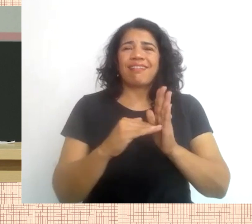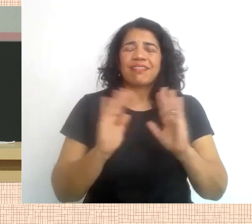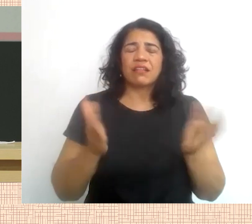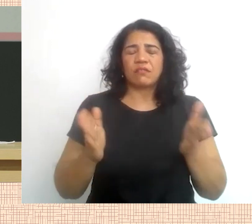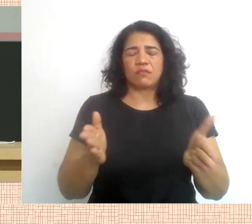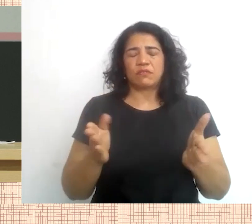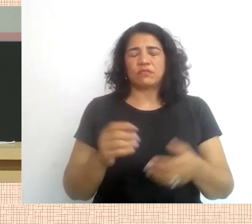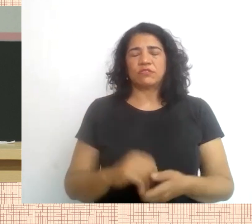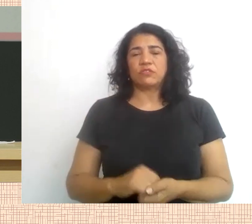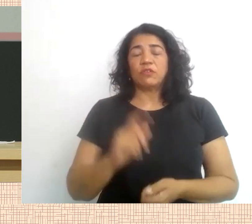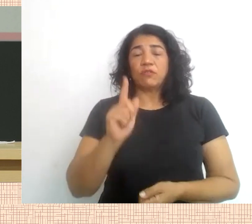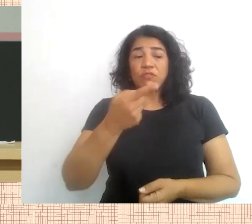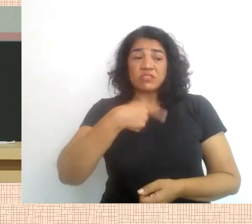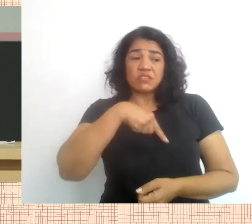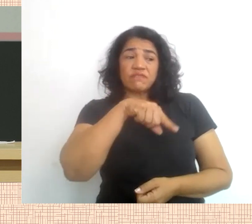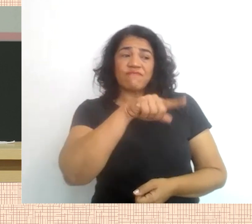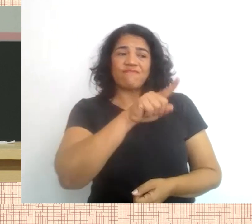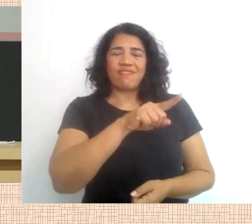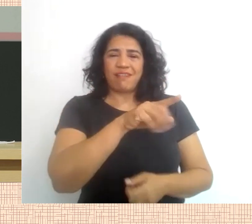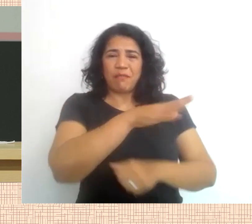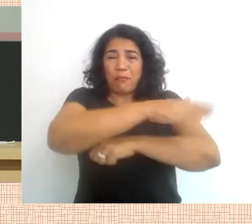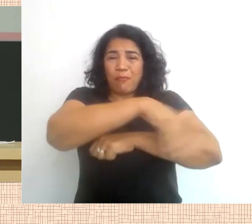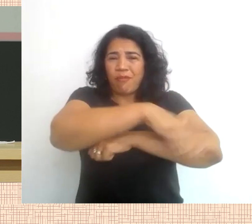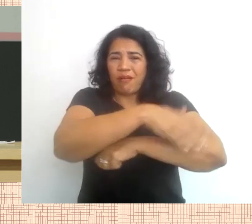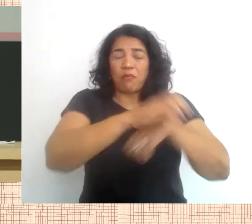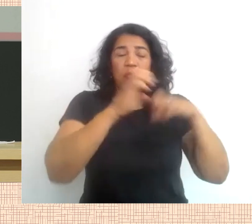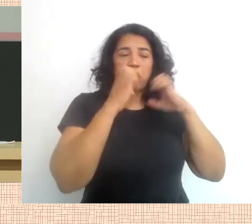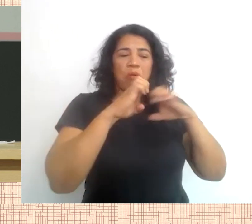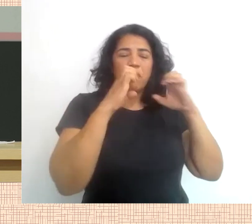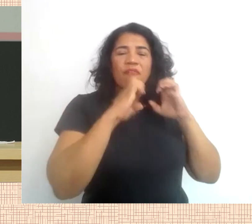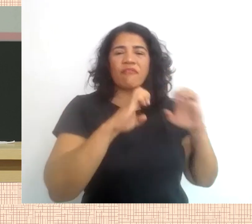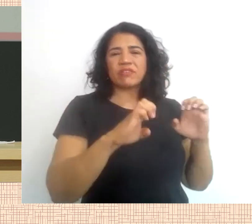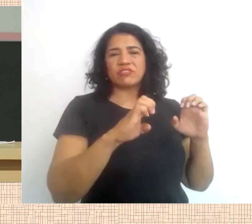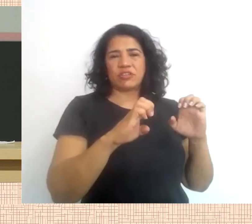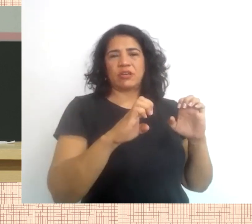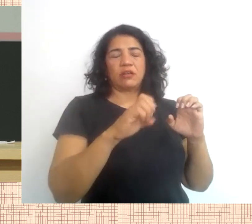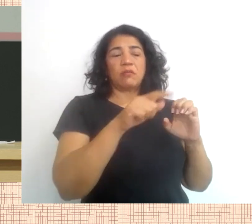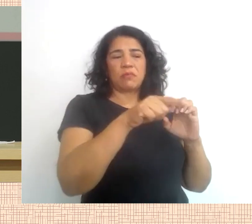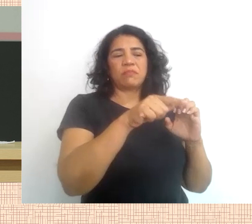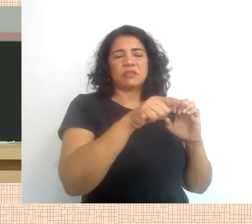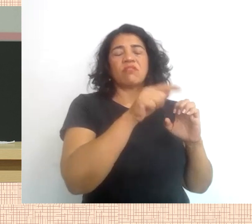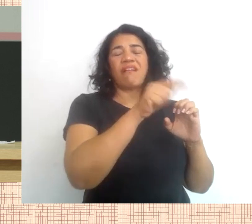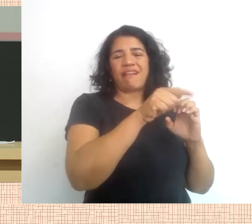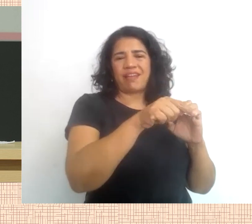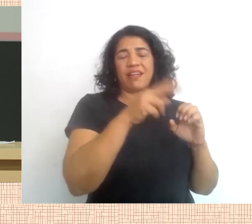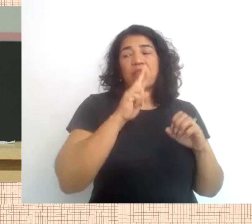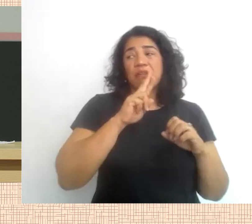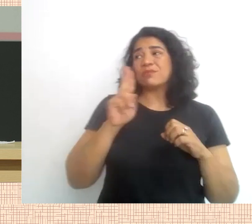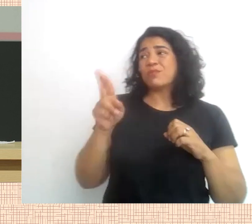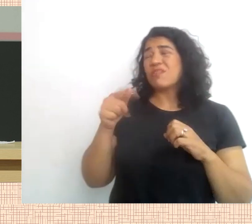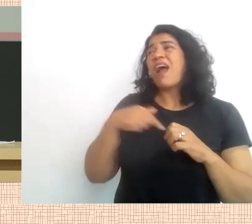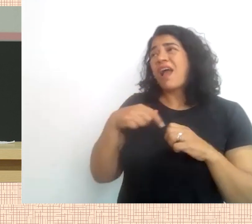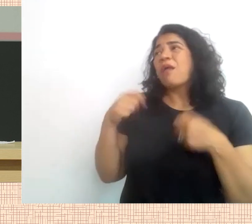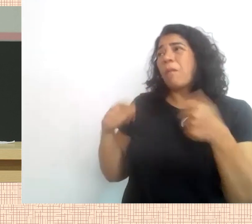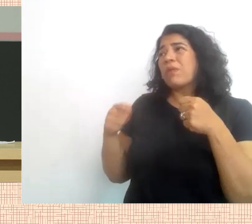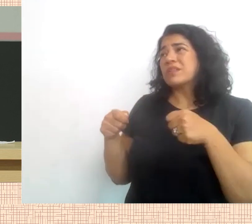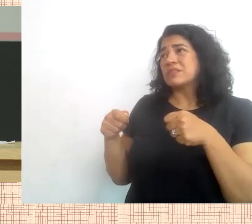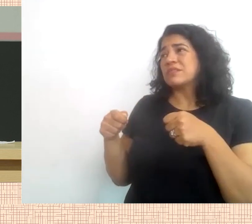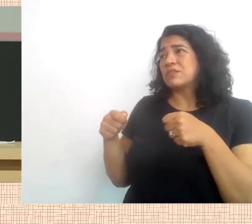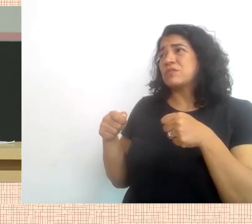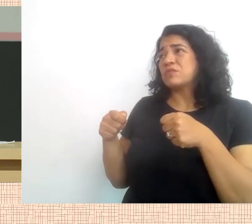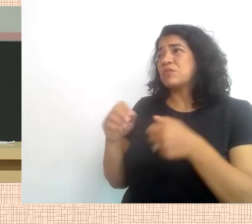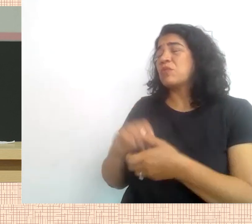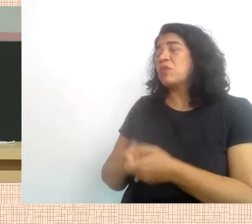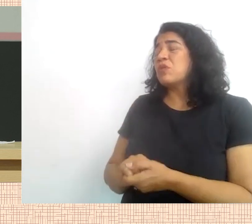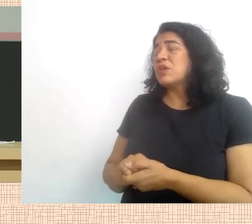é? Irmãos, esse conceito está arraigado no homem, mas não, Deus colocou só um mediador, esse